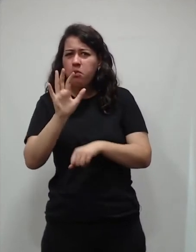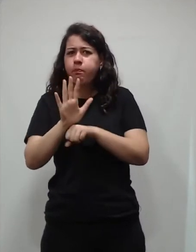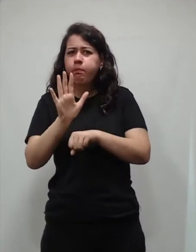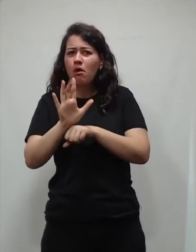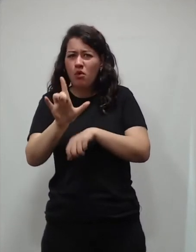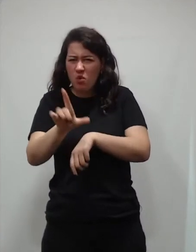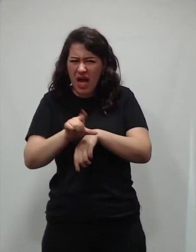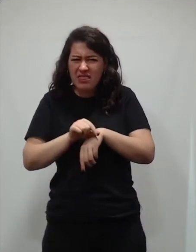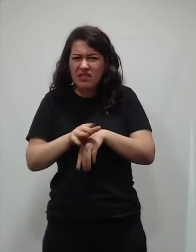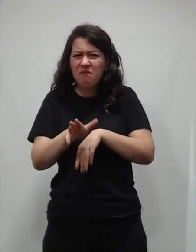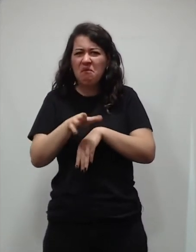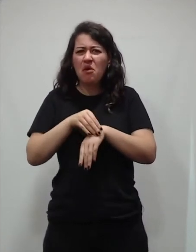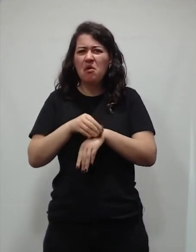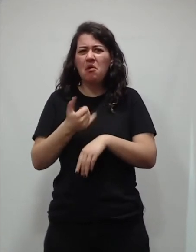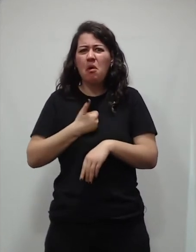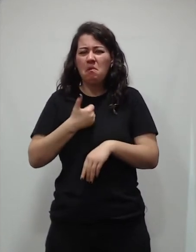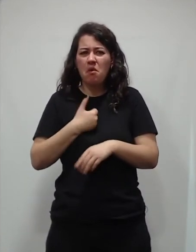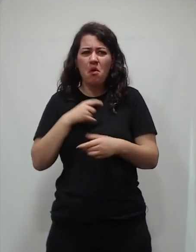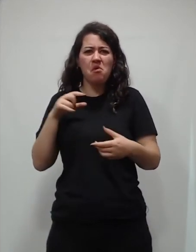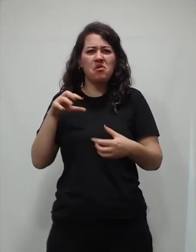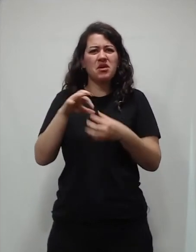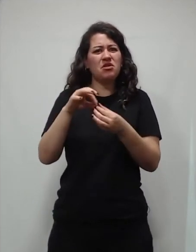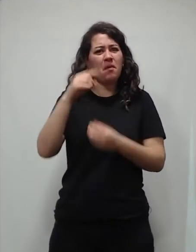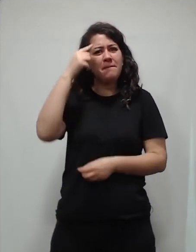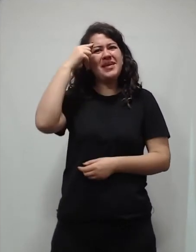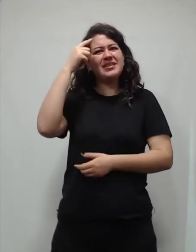cómo eso aparece asociado